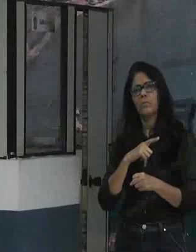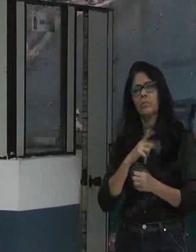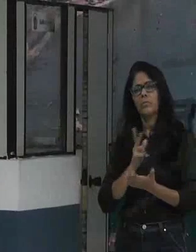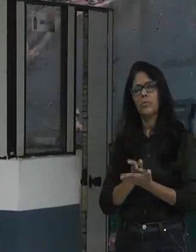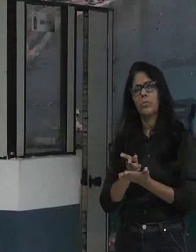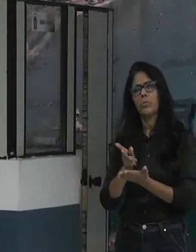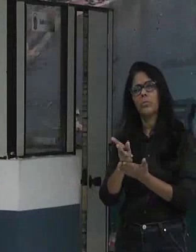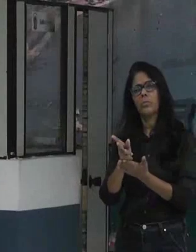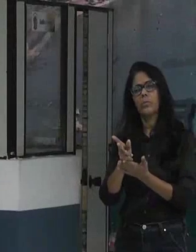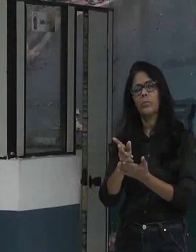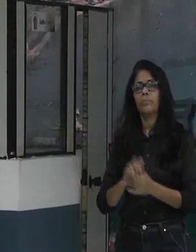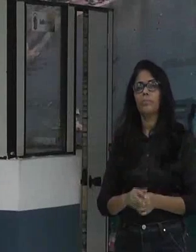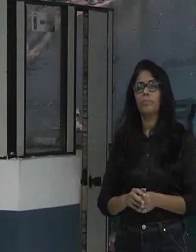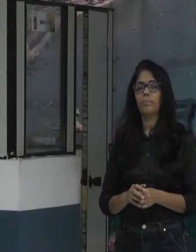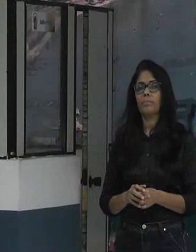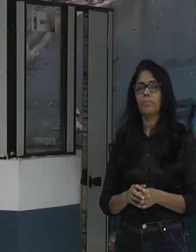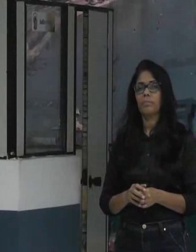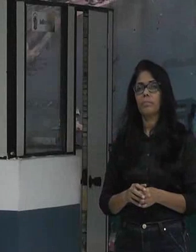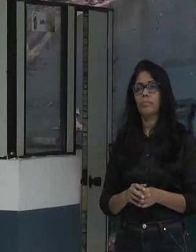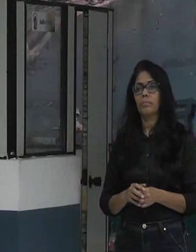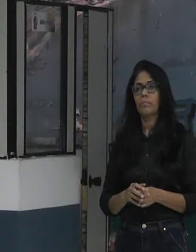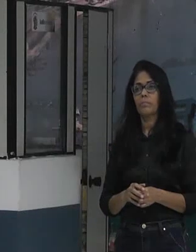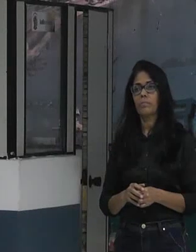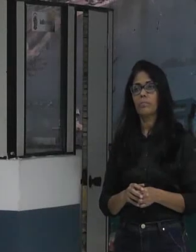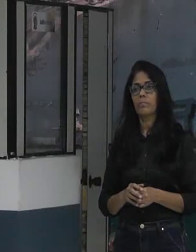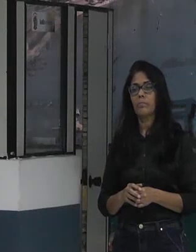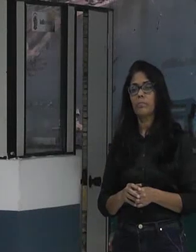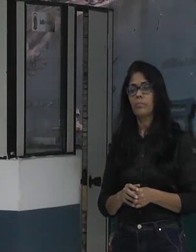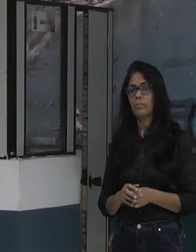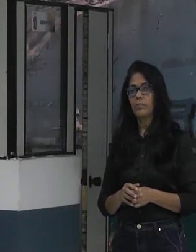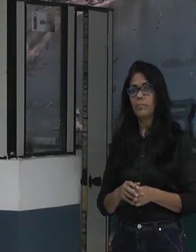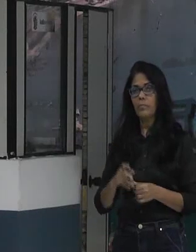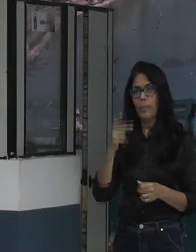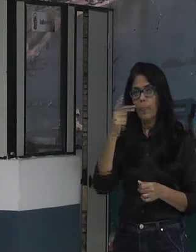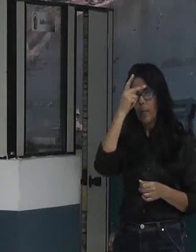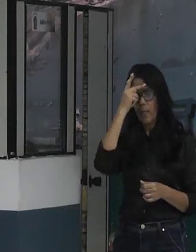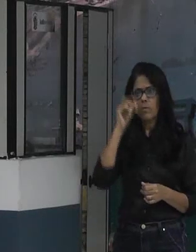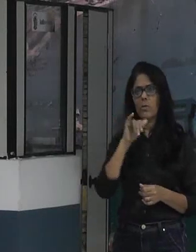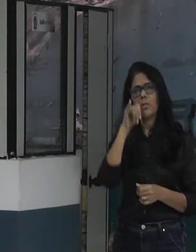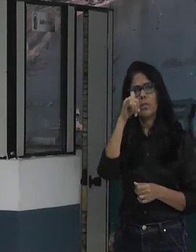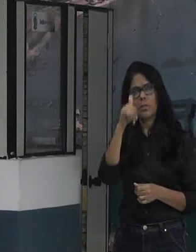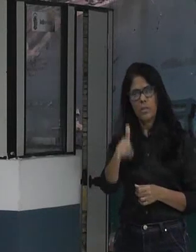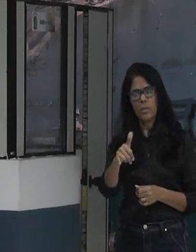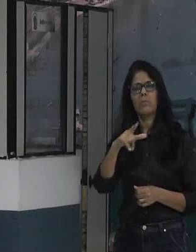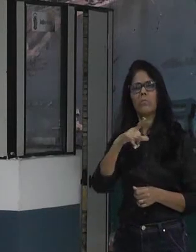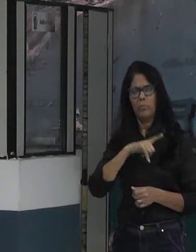As pessoas que afirmam, eu pergunto, tem conhecimento da Lei Candir?